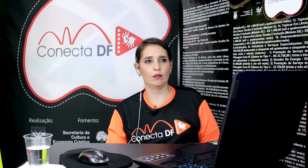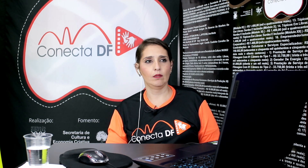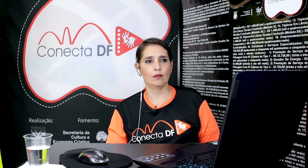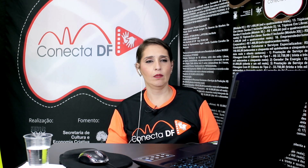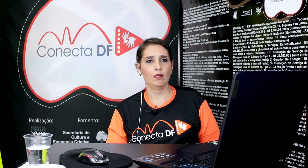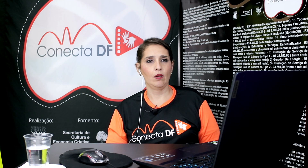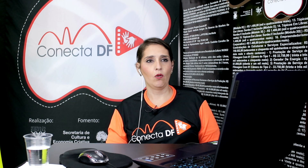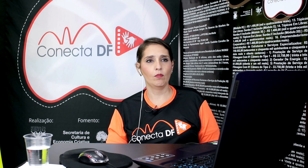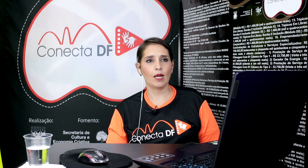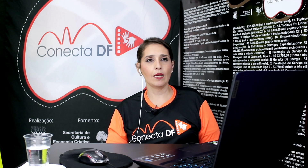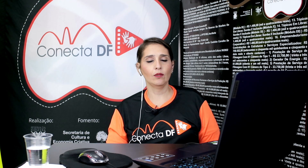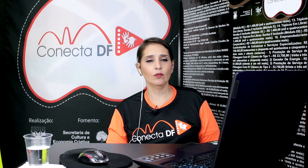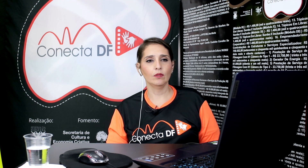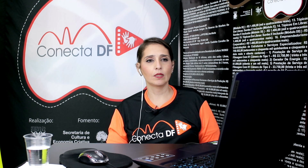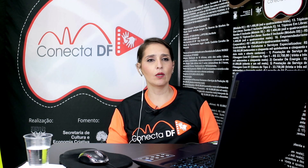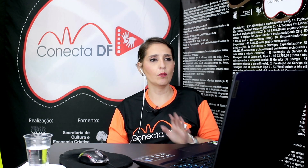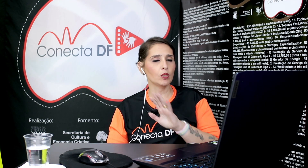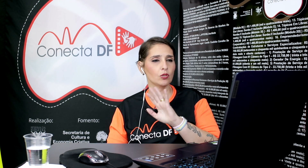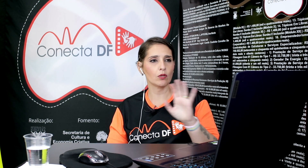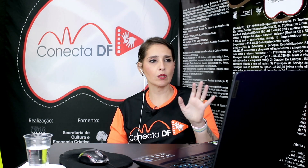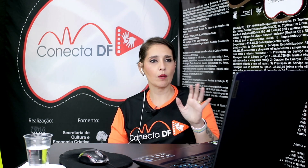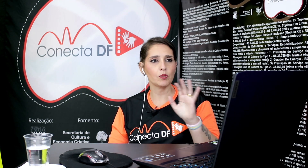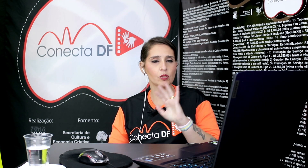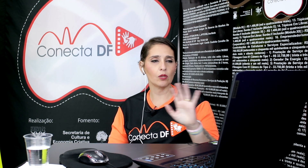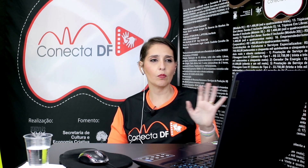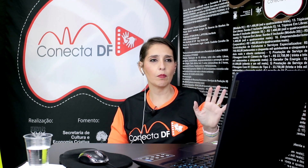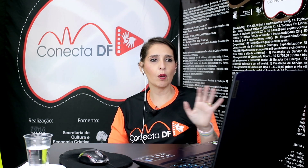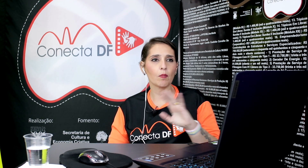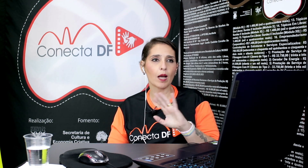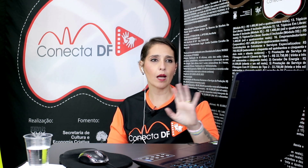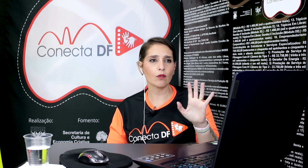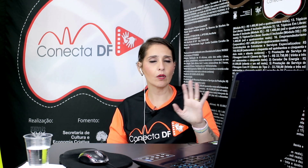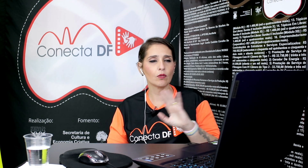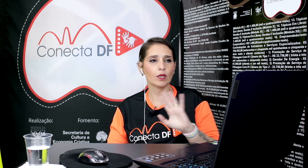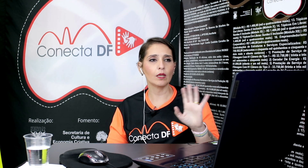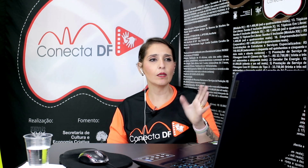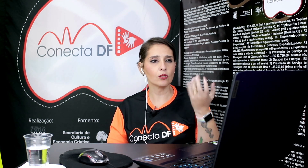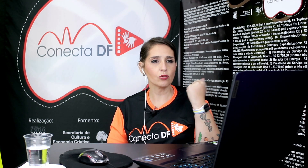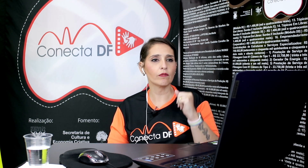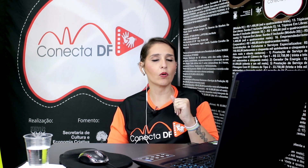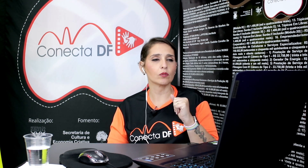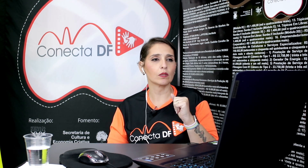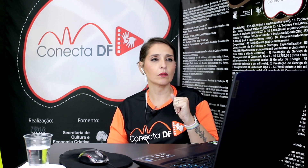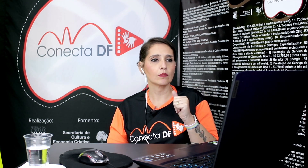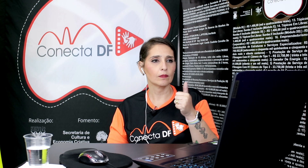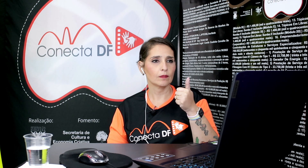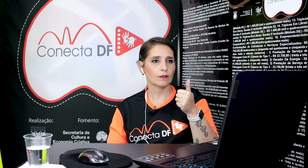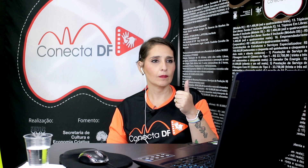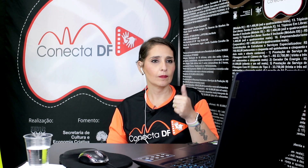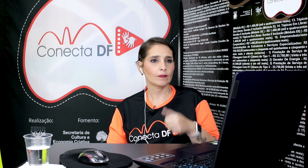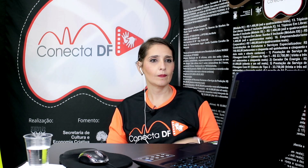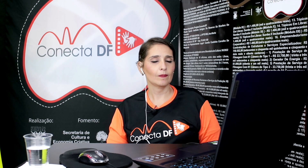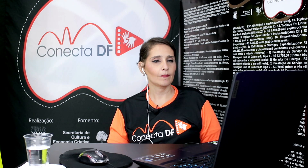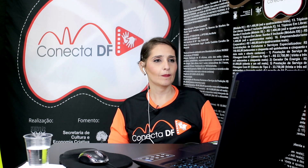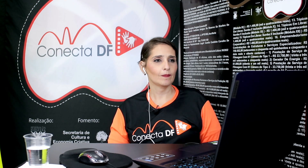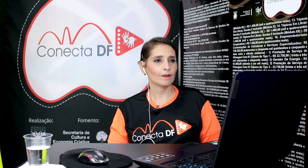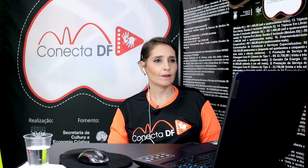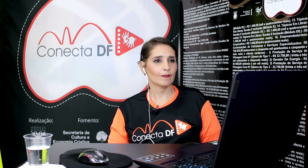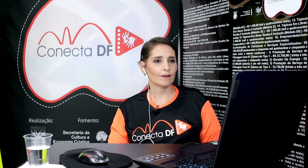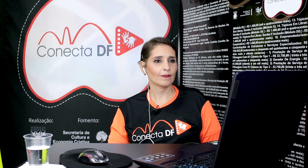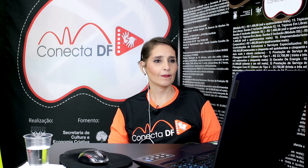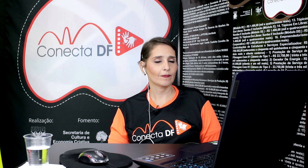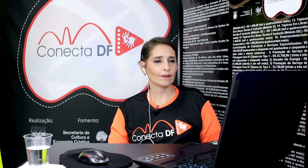retorna. Combinado? 5 minutinhos rapidinho, beber uma água, correr e a gente volta.